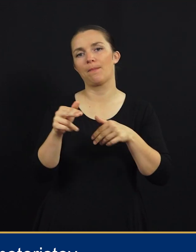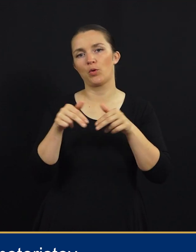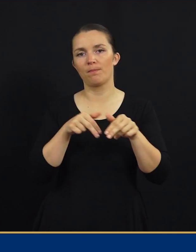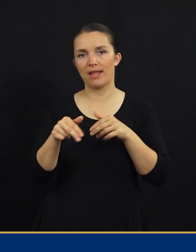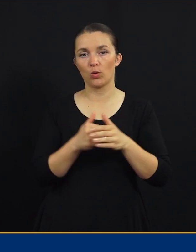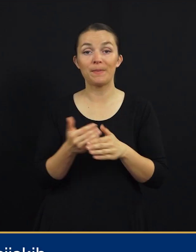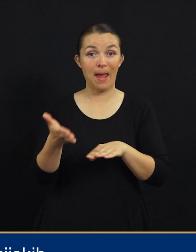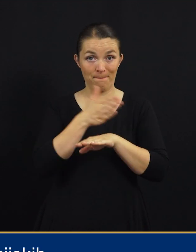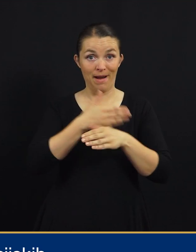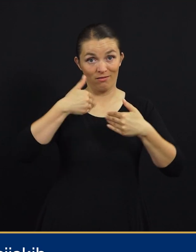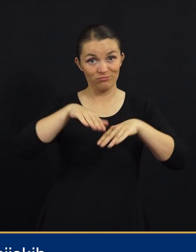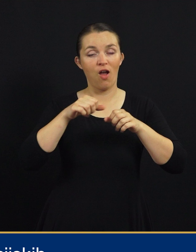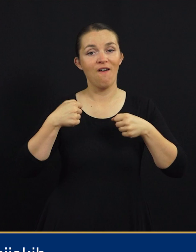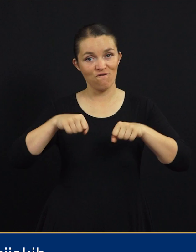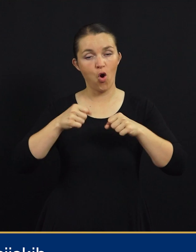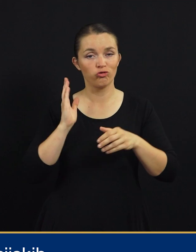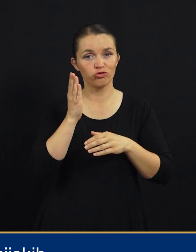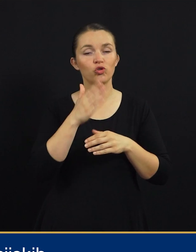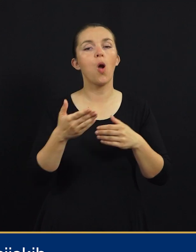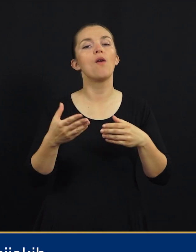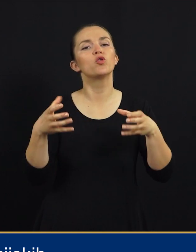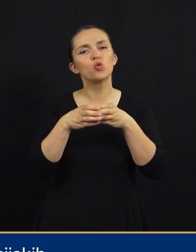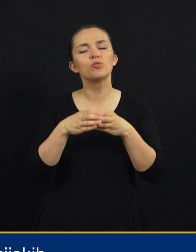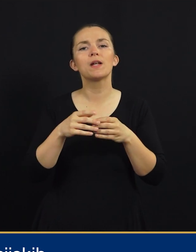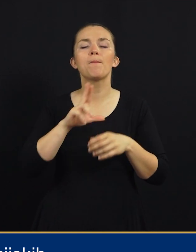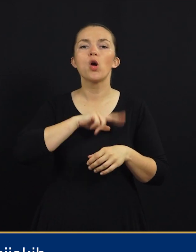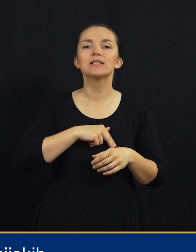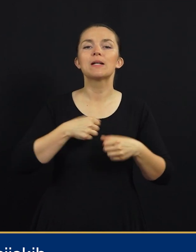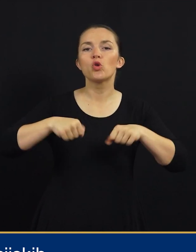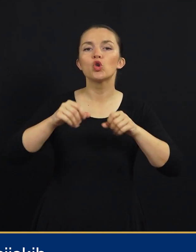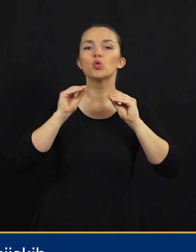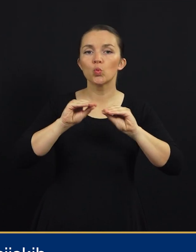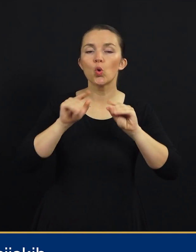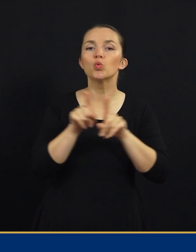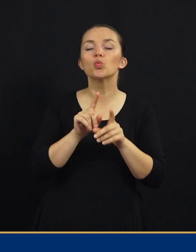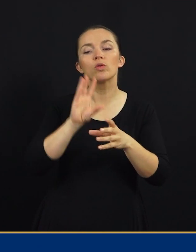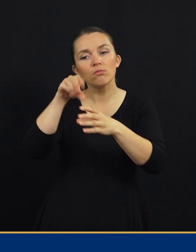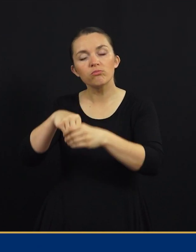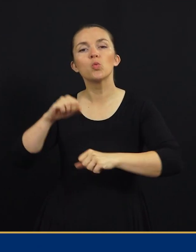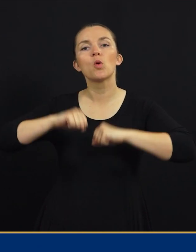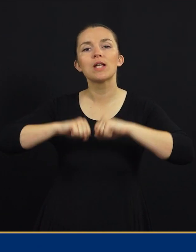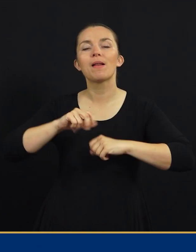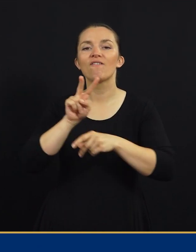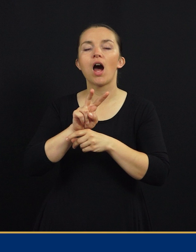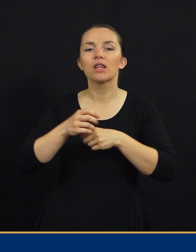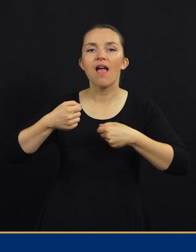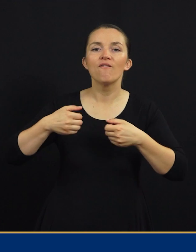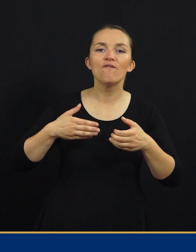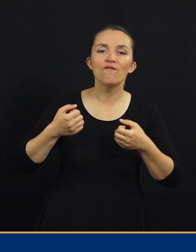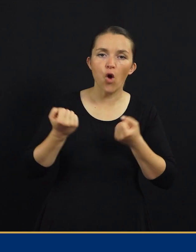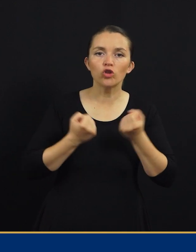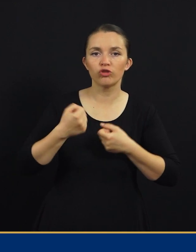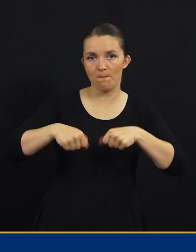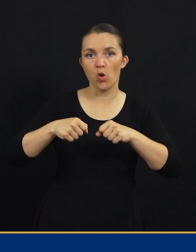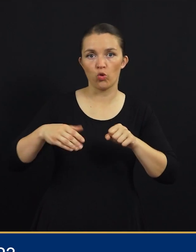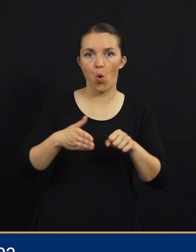prometu. Pred vožnjo se je v družbi policijskih motorističnih inštruktorjev udeležila tudi usposabljanja varne vožnje z